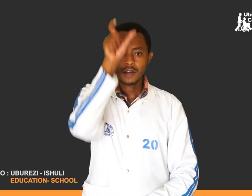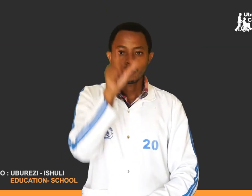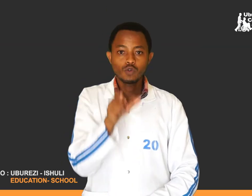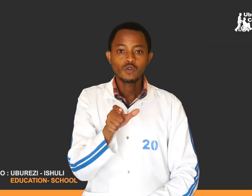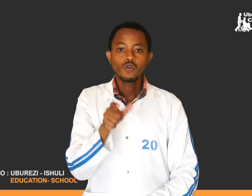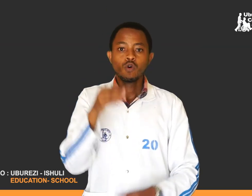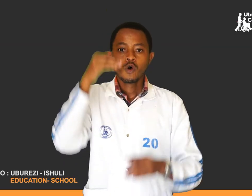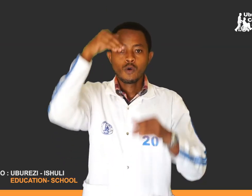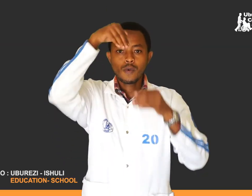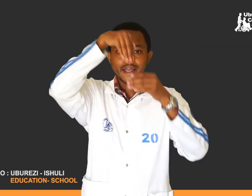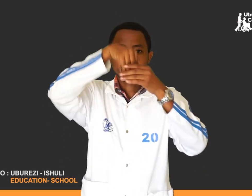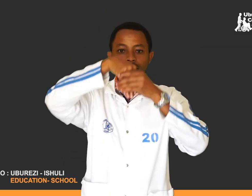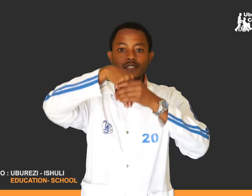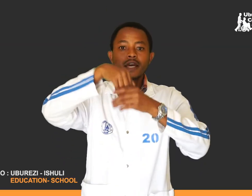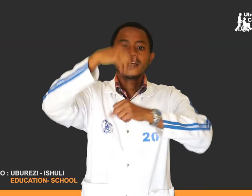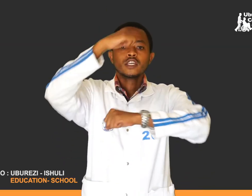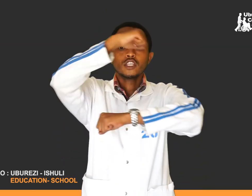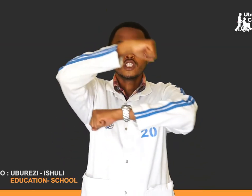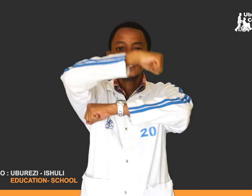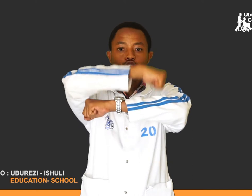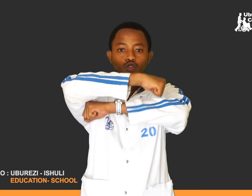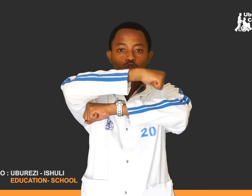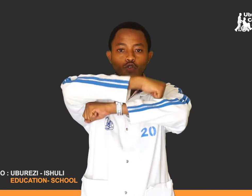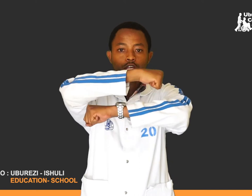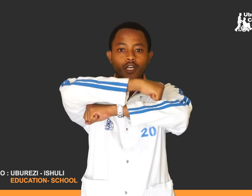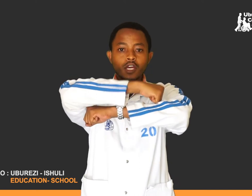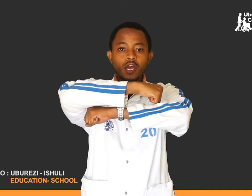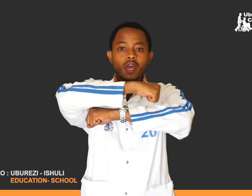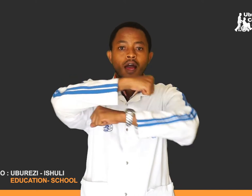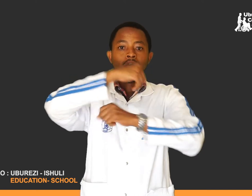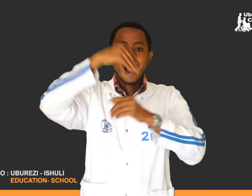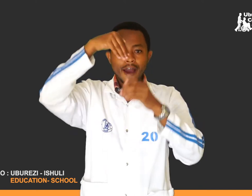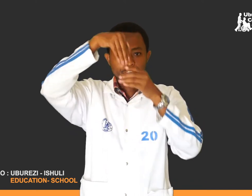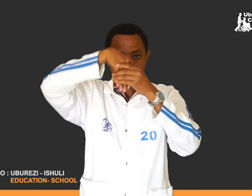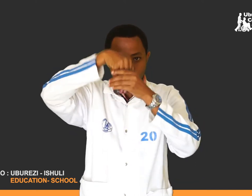abantu bagize ishuri harimo